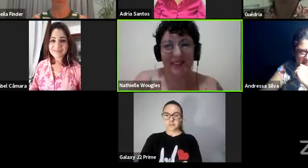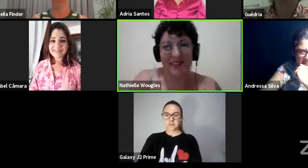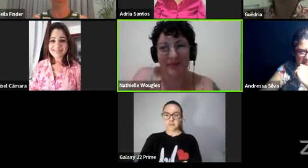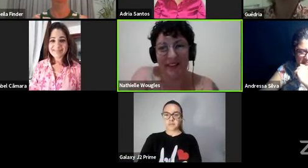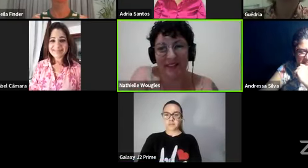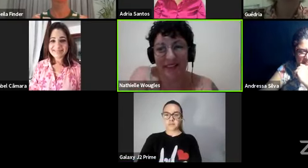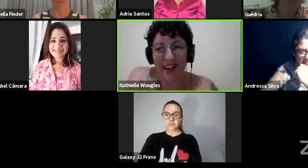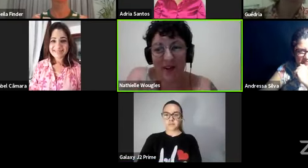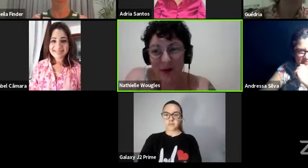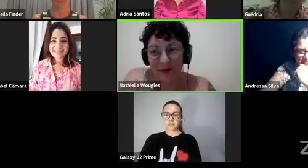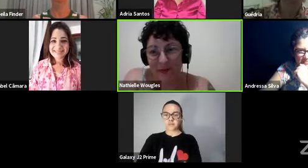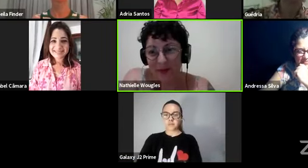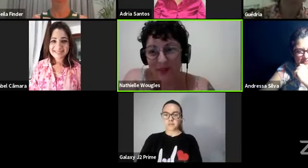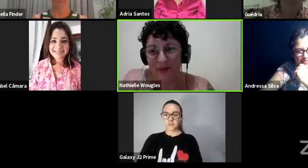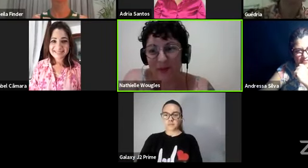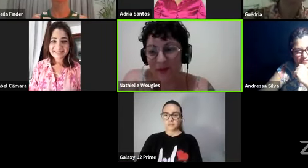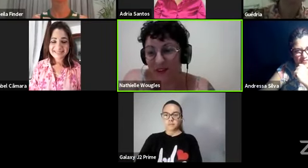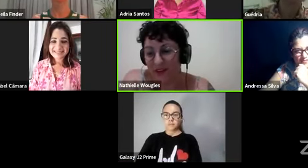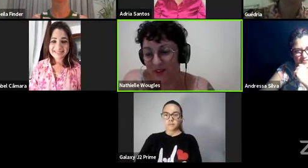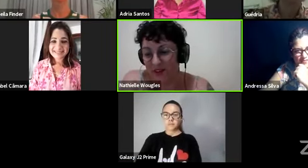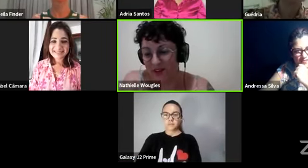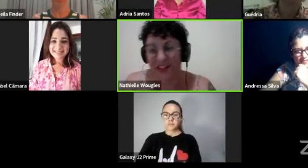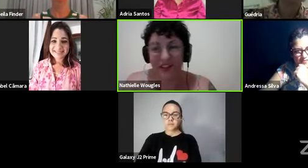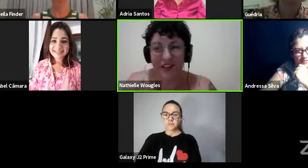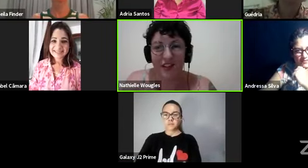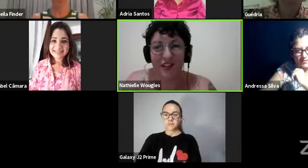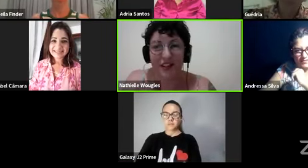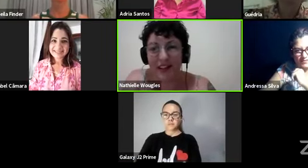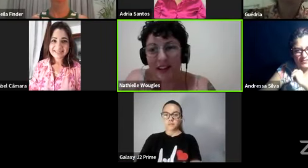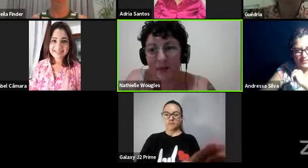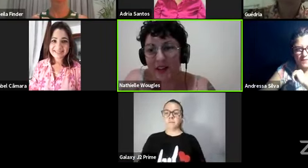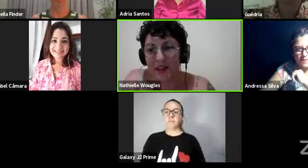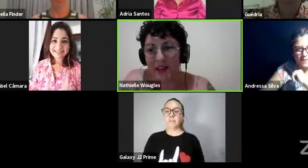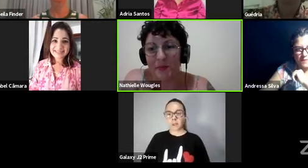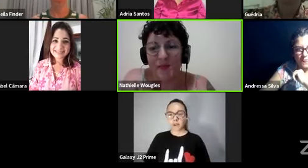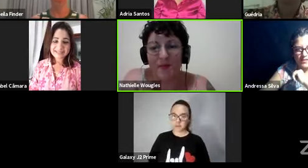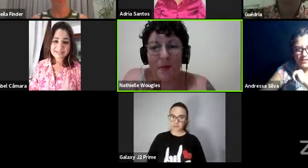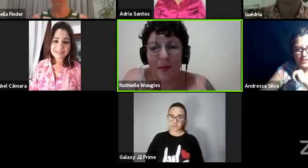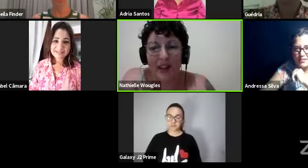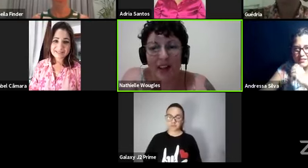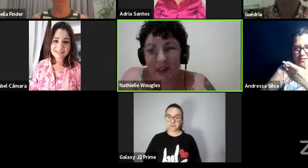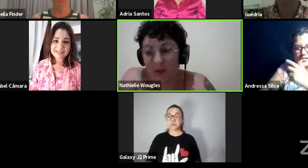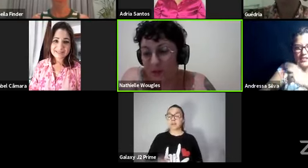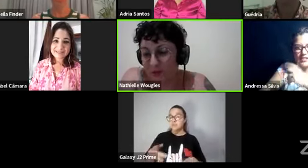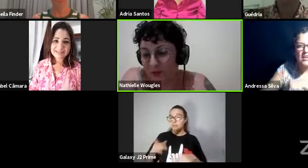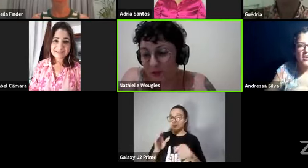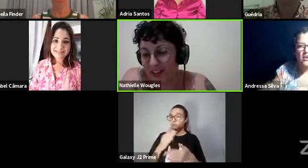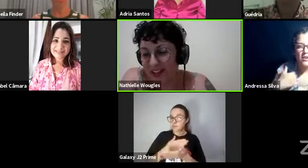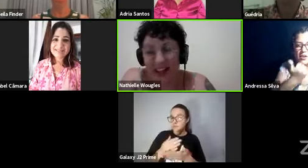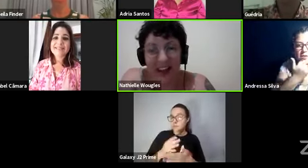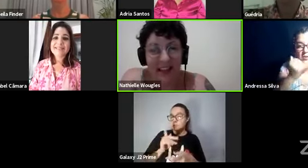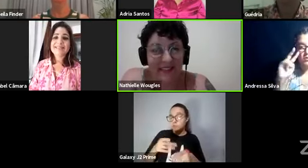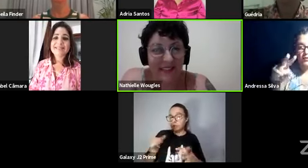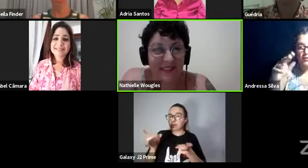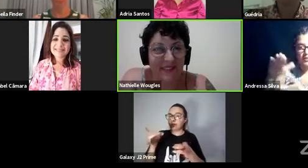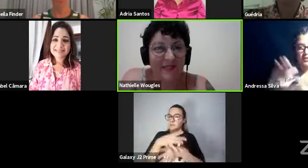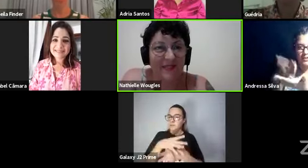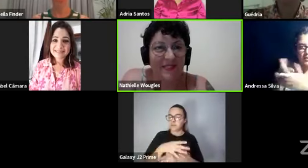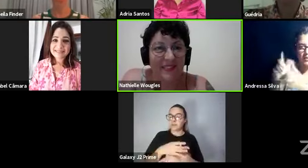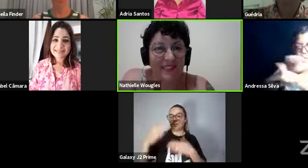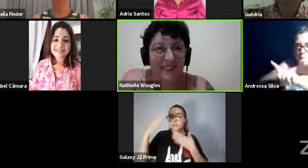Kedra, se você puder falar agora mais um pouquinho com a gente. A gente já está terminando, pessoal. Obrigada a todo mundo que está aí na